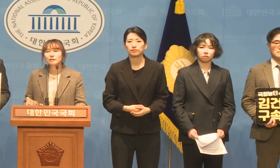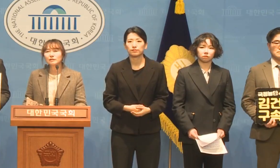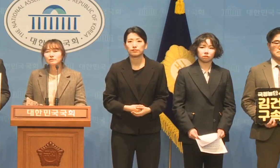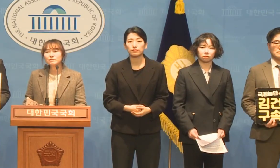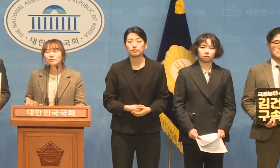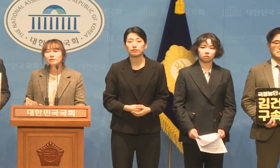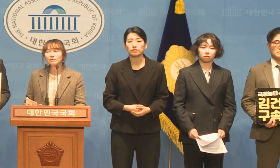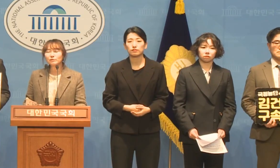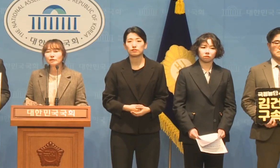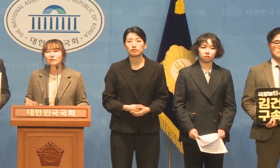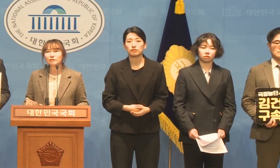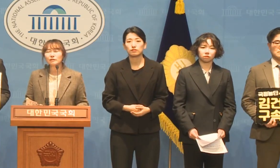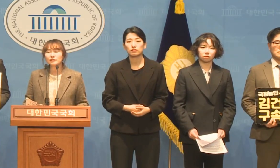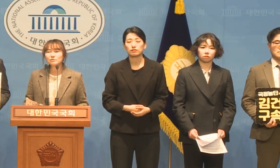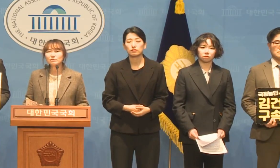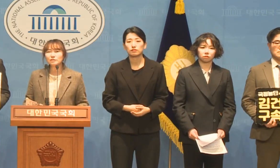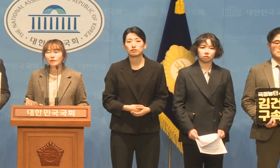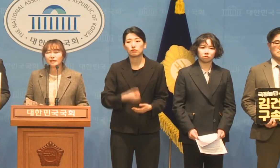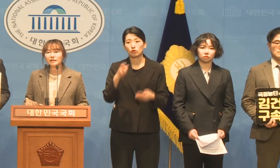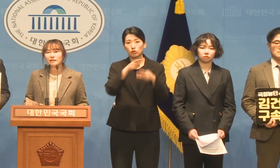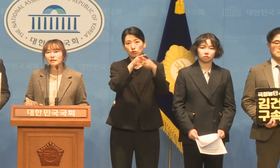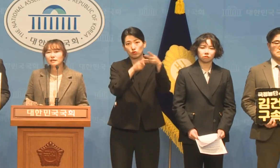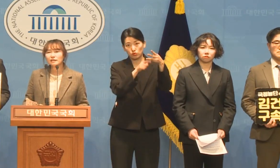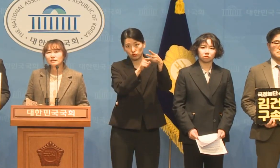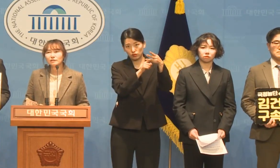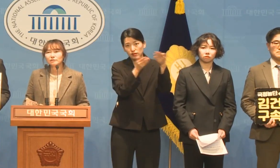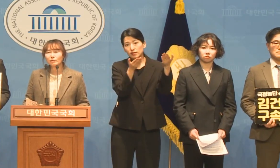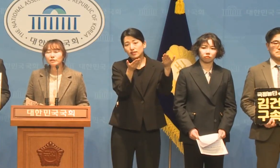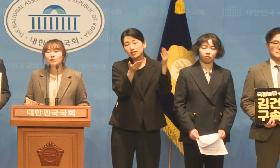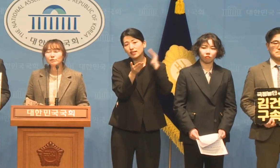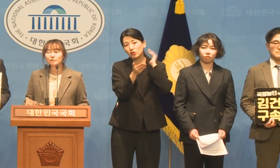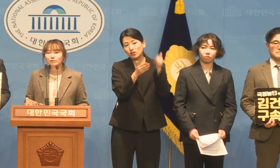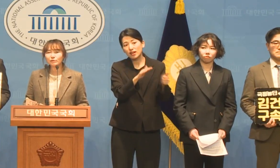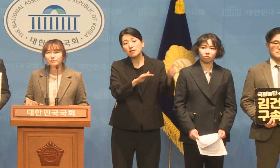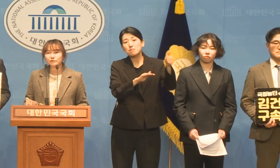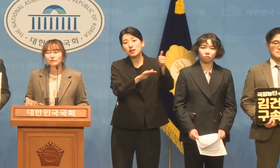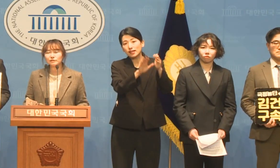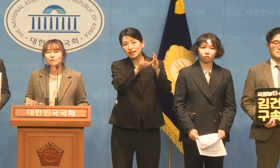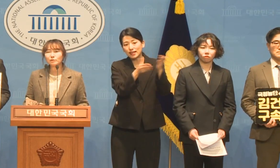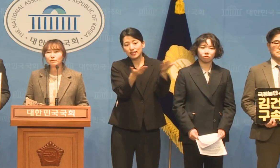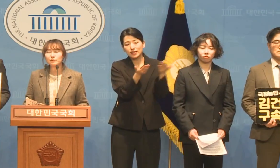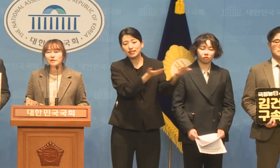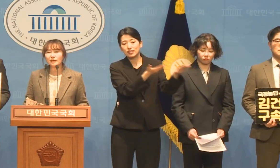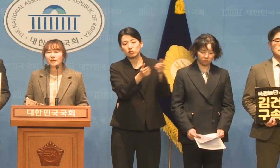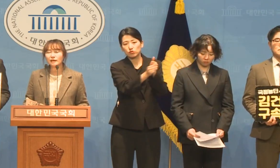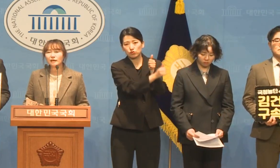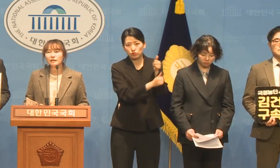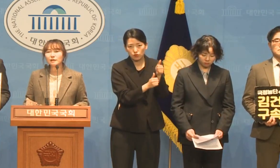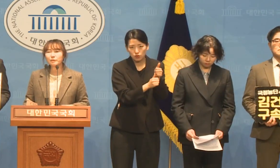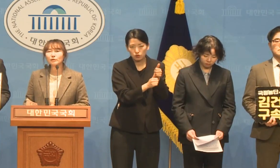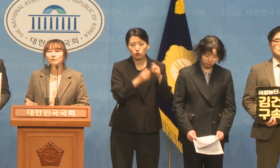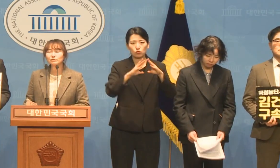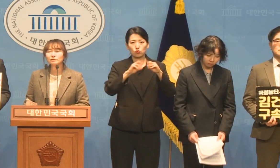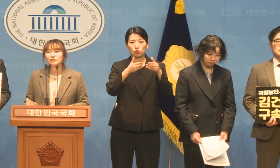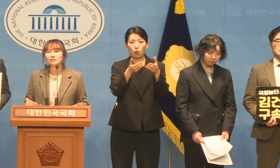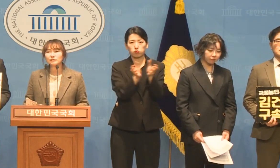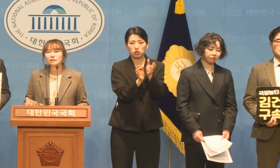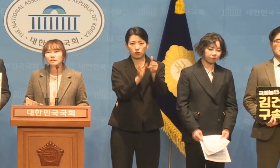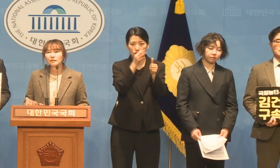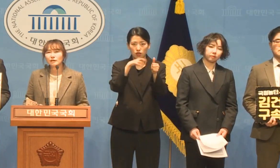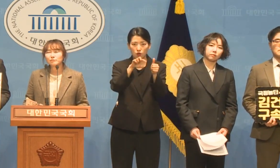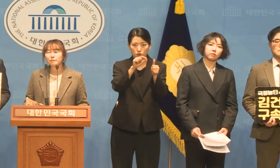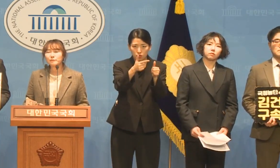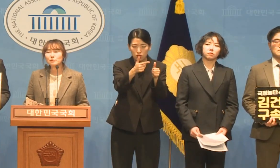그리고 윤석열 대통령 인수위와 원희룡과 국토부 그리고 도로공사, 양평군